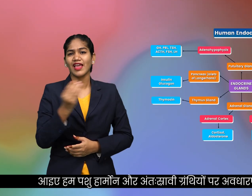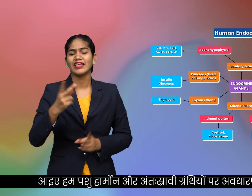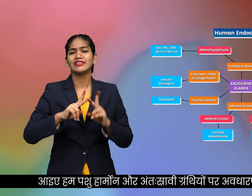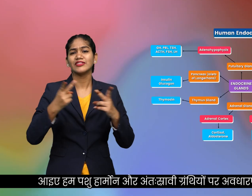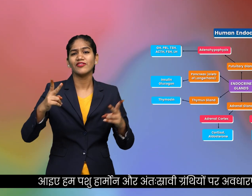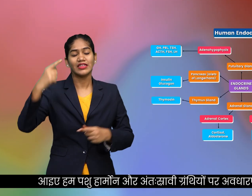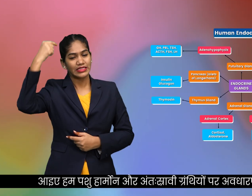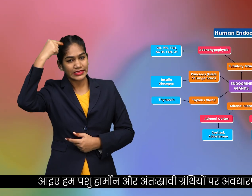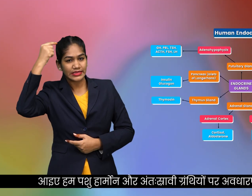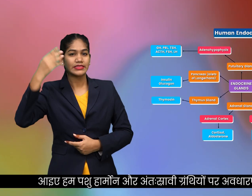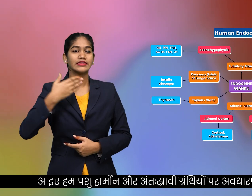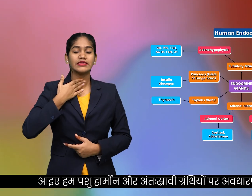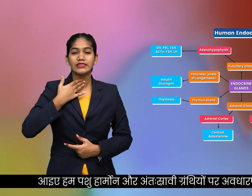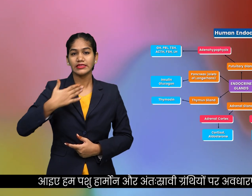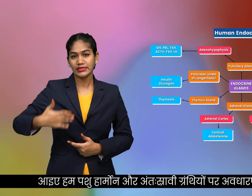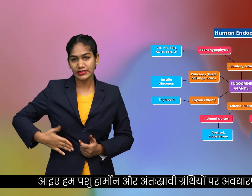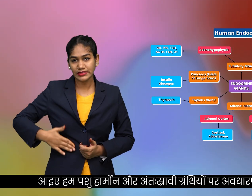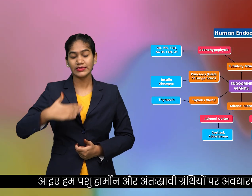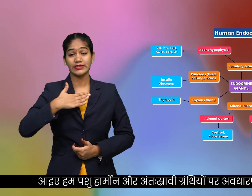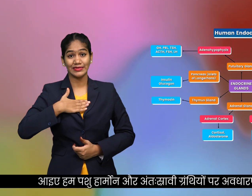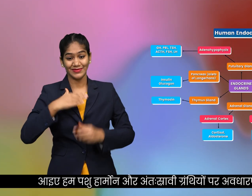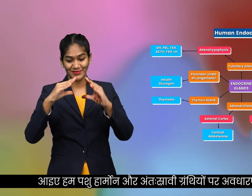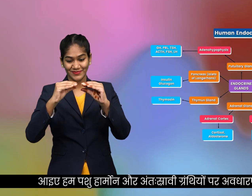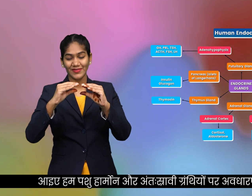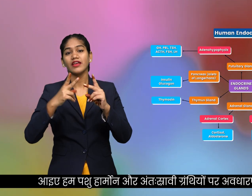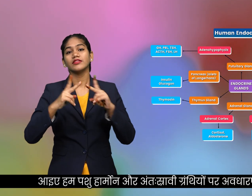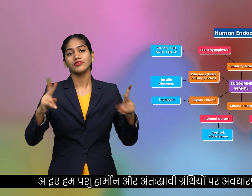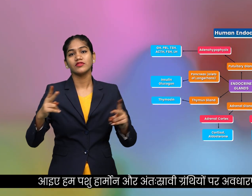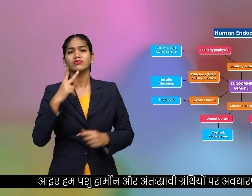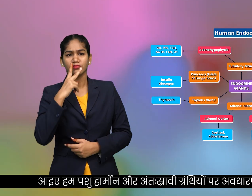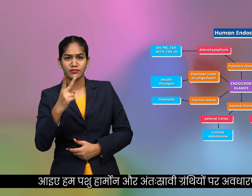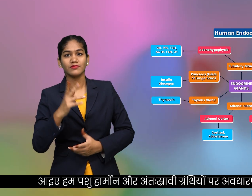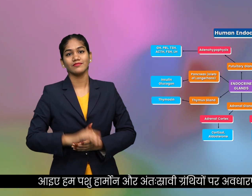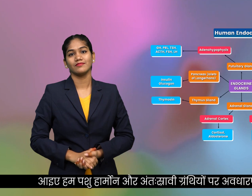पर अवधारणा मानचित्र देखें।